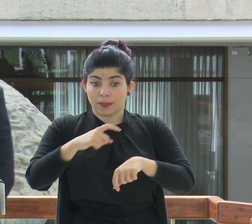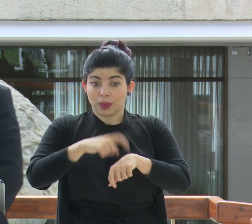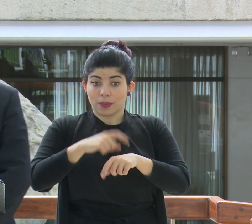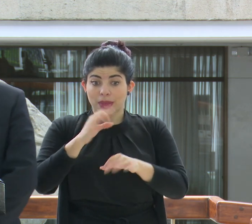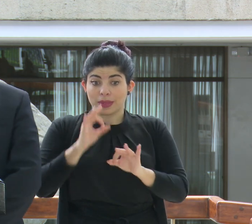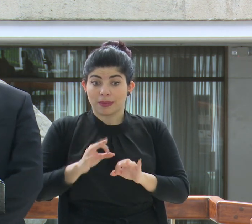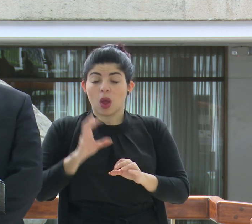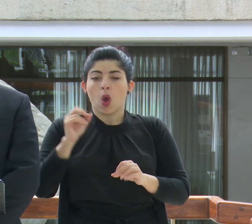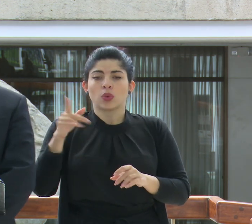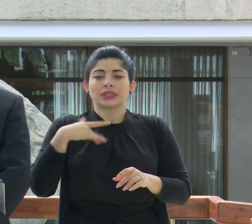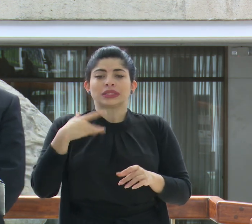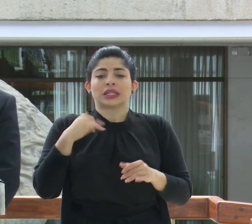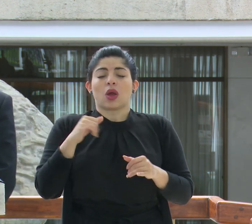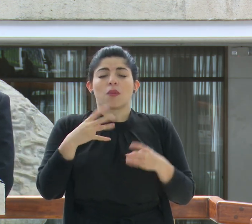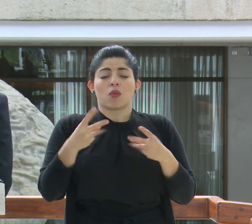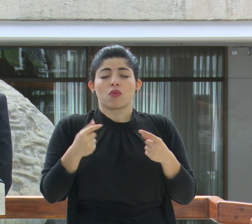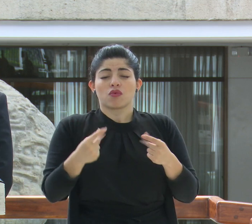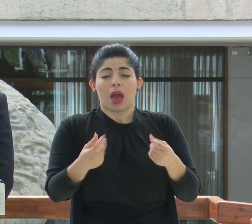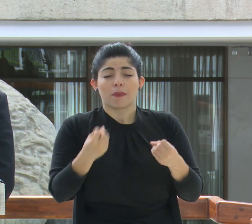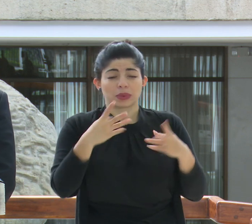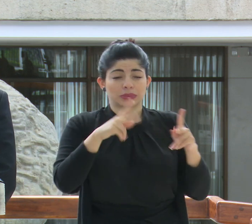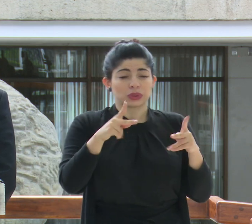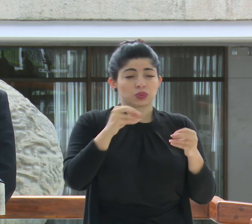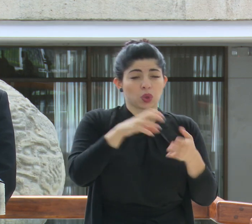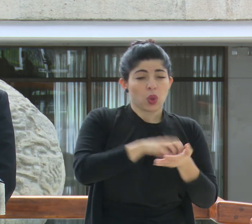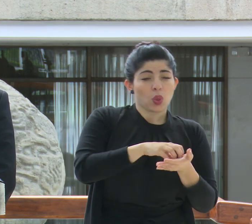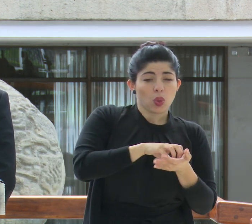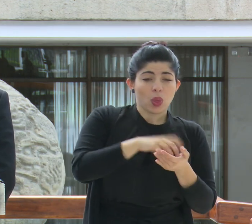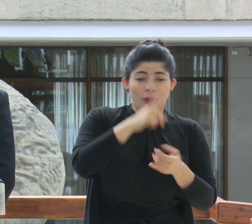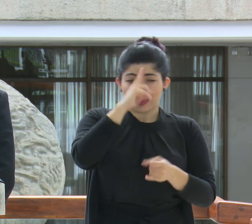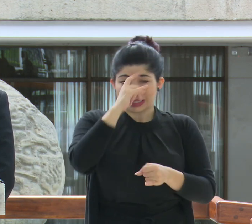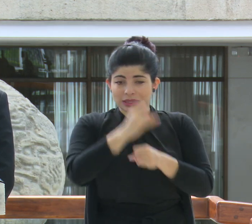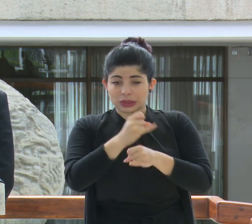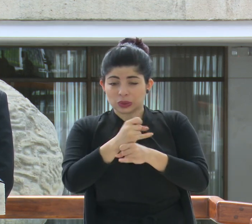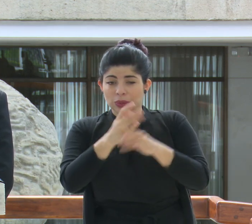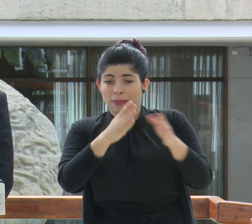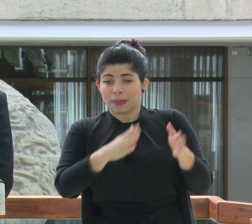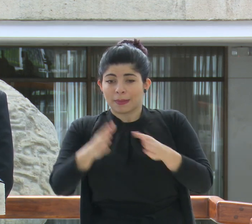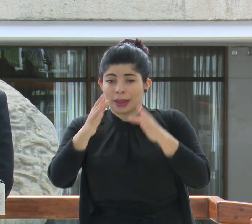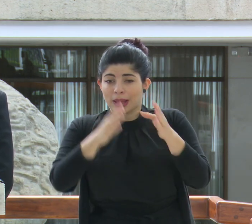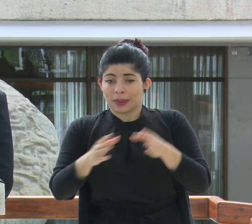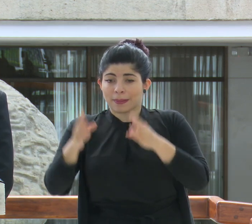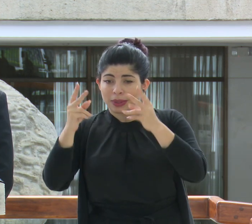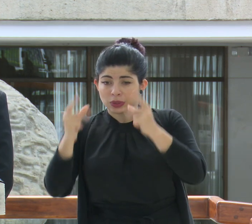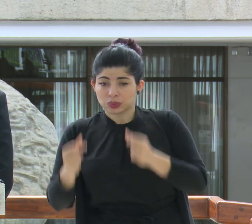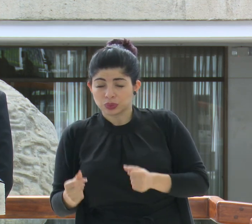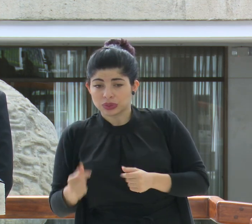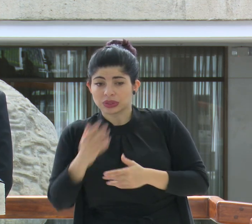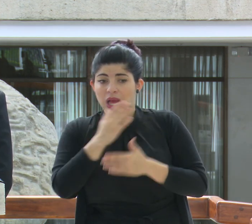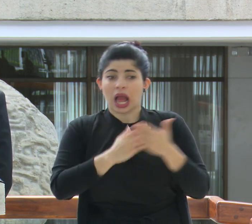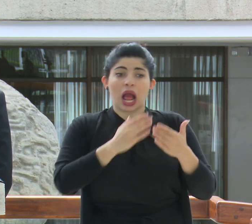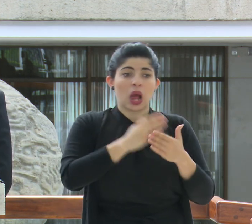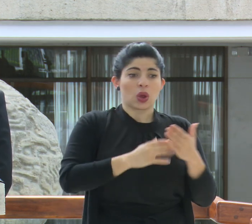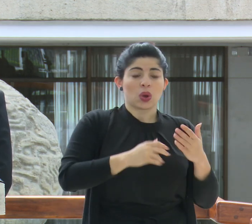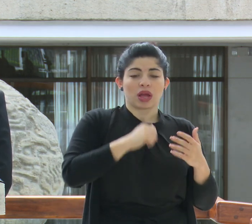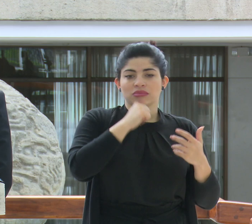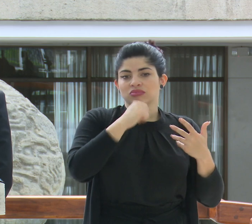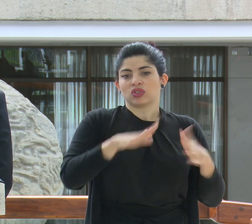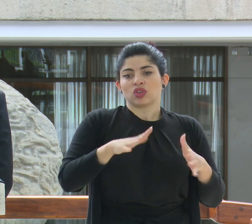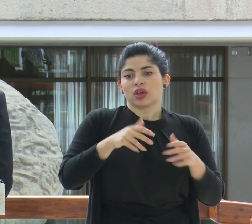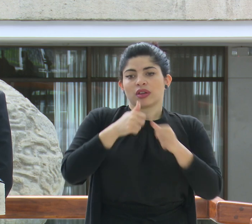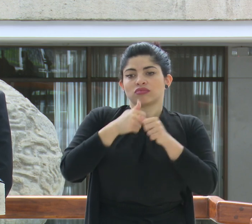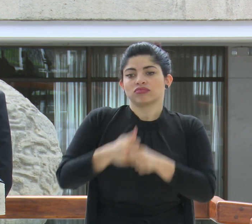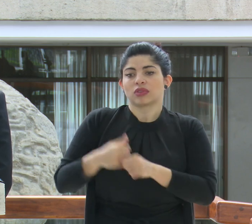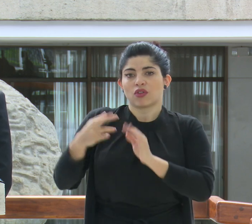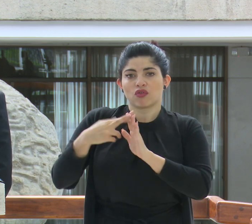poco atropellado ante tanta duda? Pues las instituciones están preparando un presupuesto y algunas se niegan a acatar alguna de las